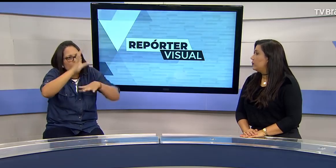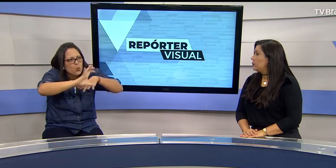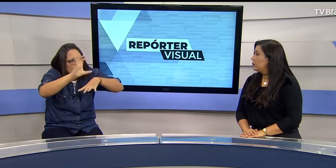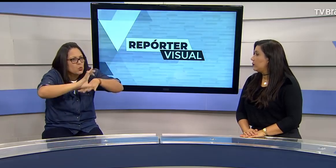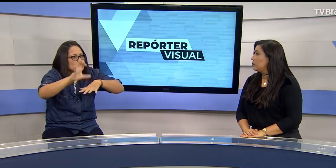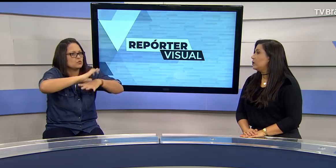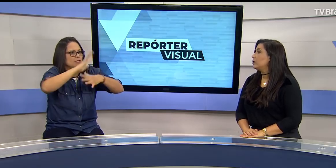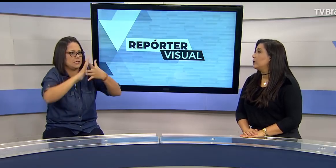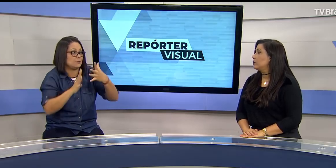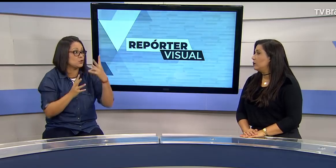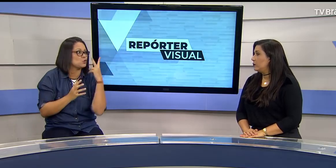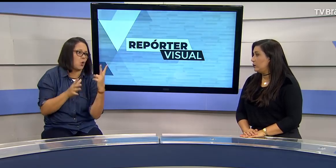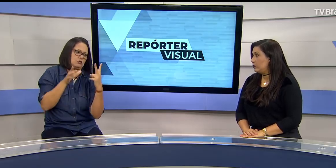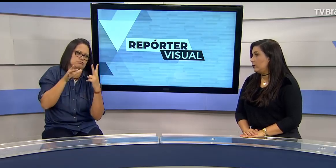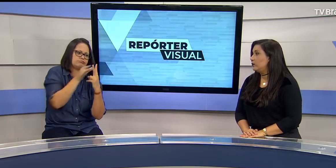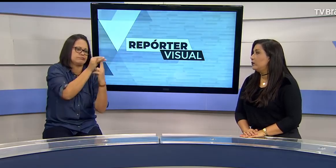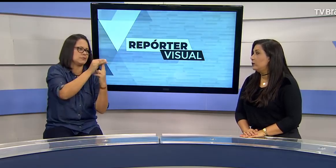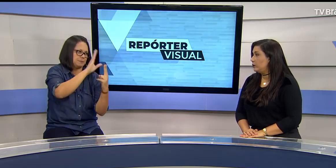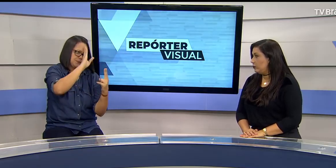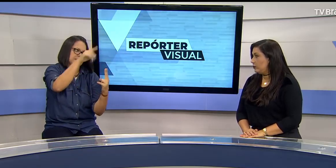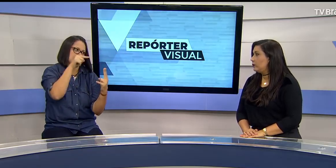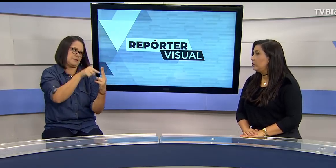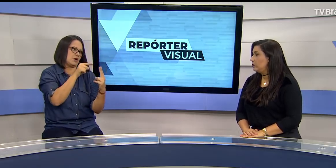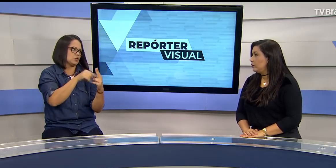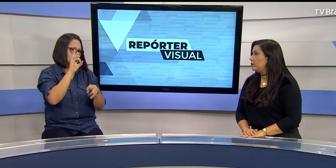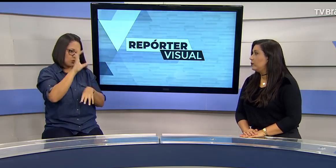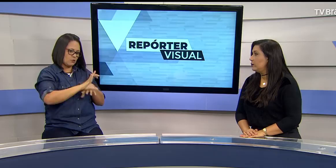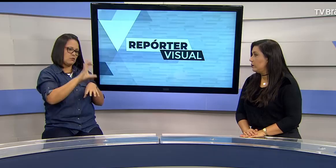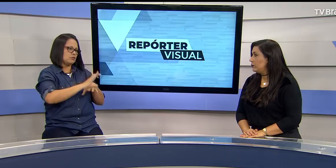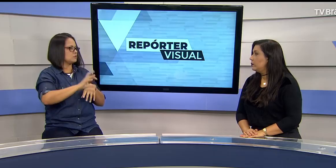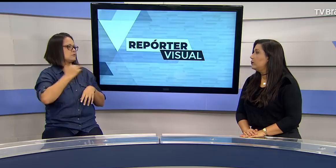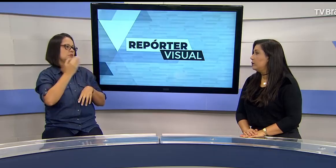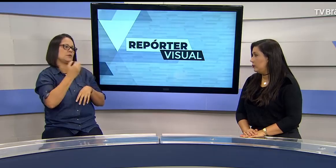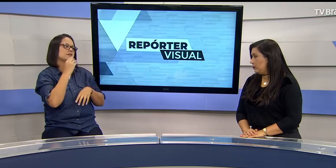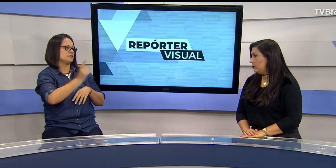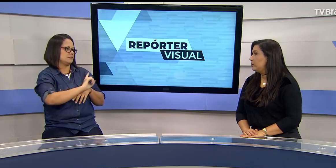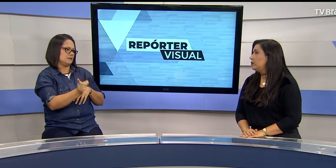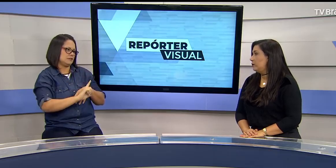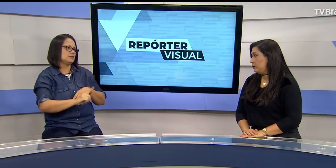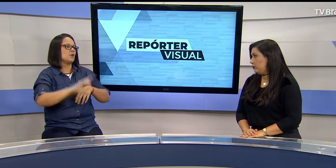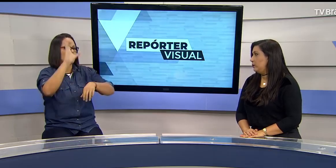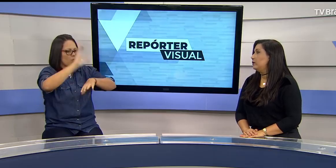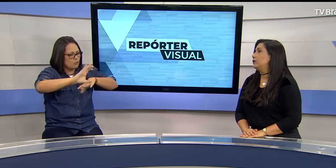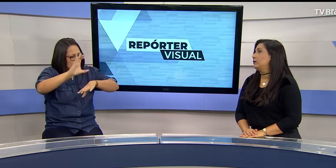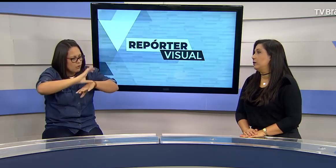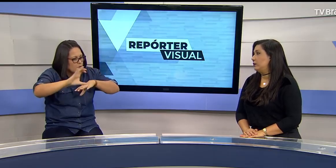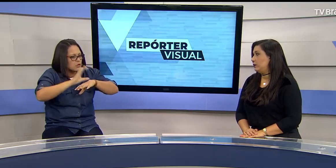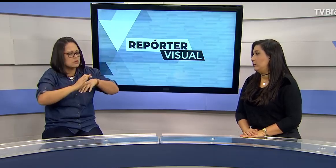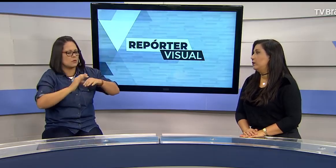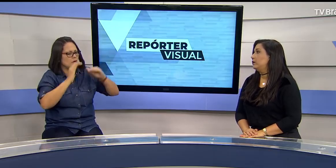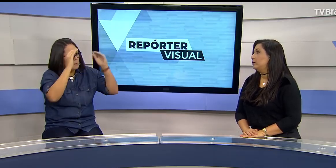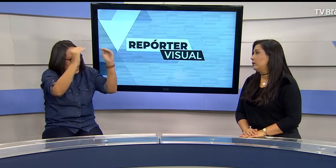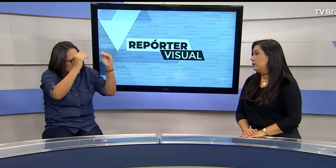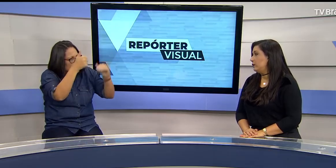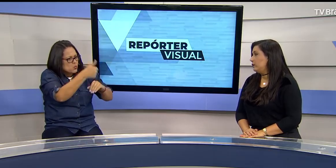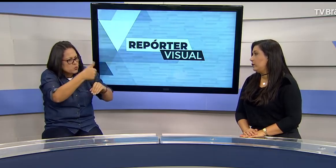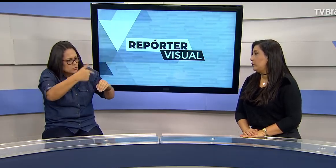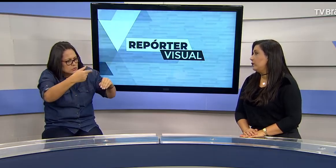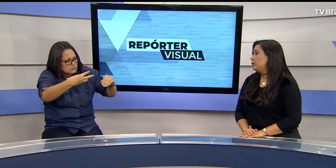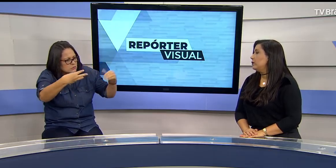esses 2 passos acontecendo simultaneamente. Não adianta só fazer o curso. Depois, faça um curso de capacitação para